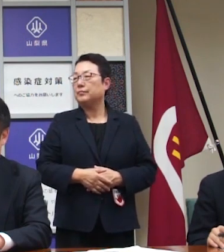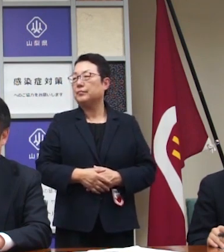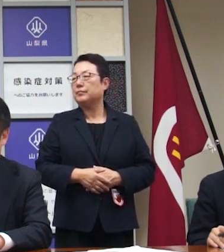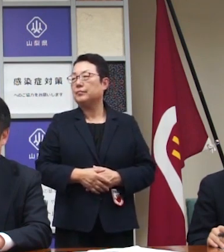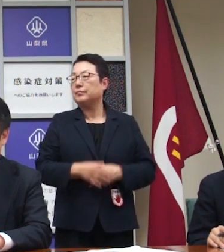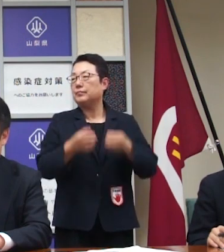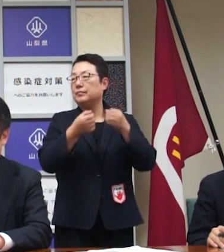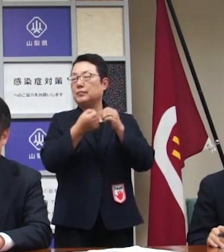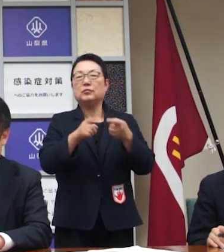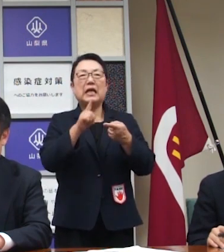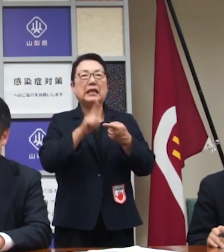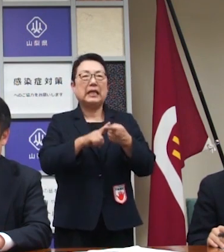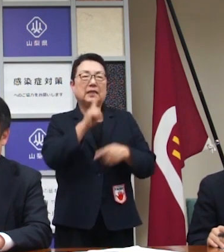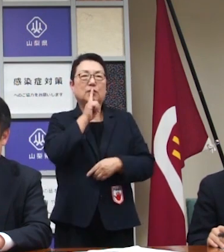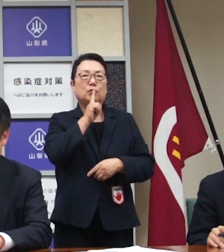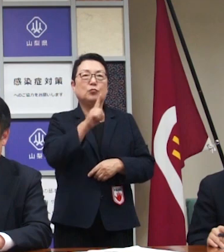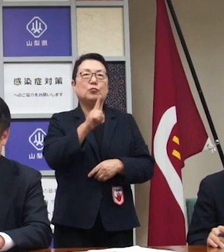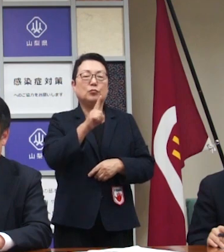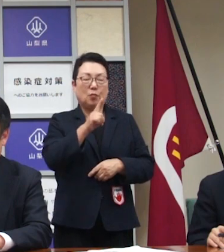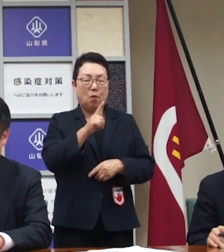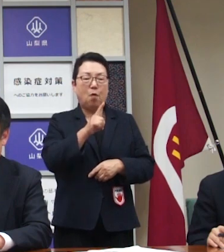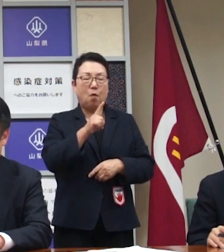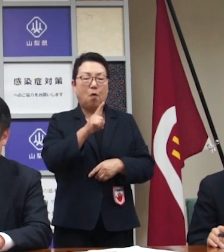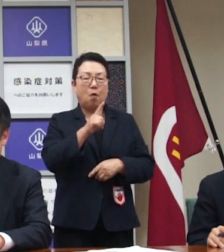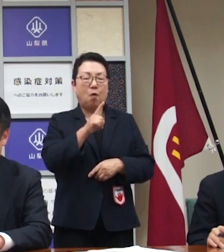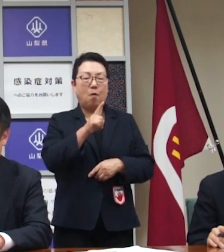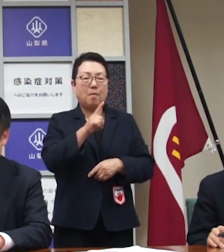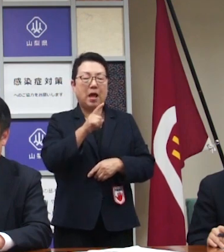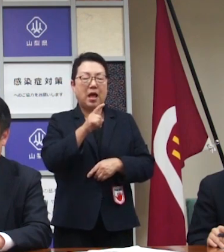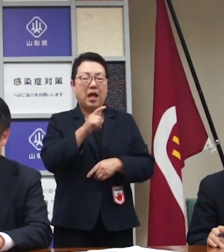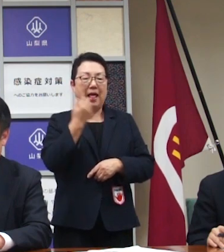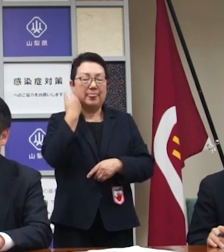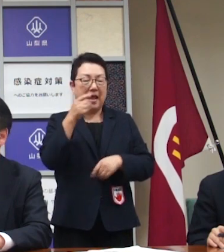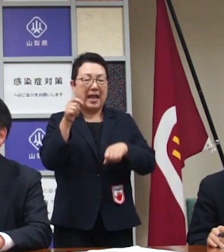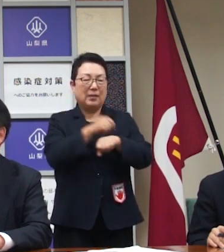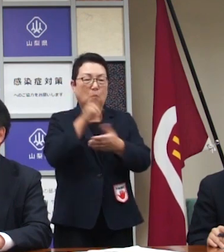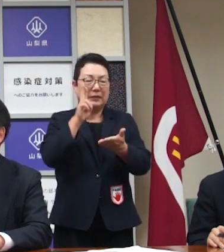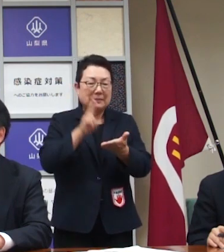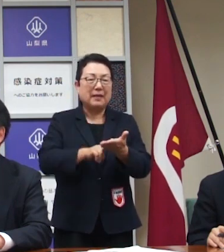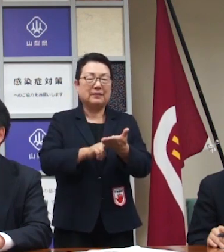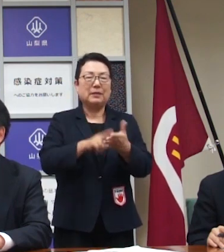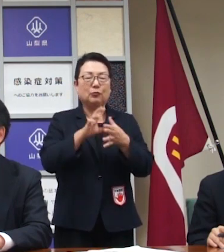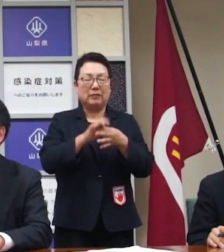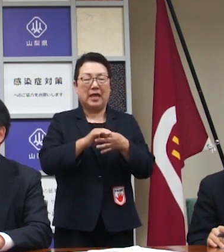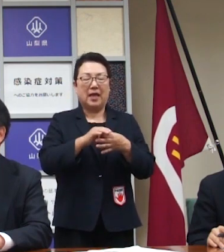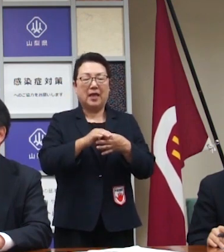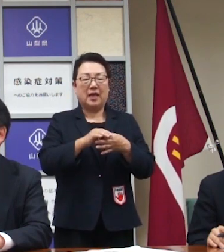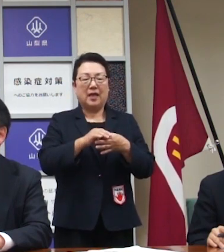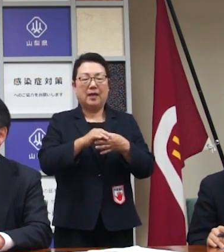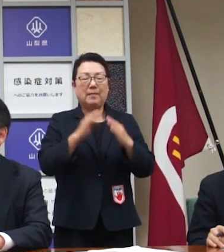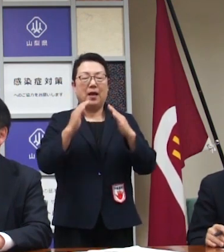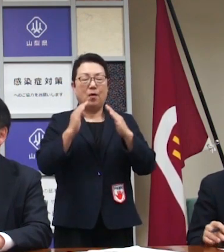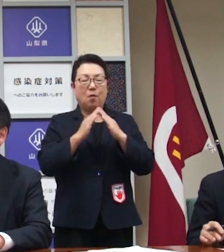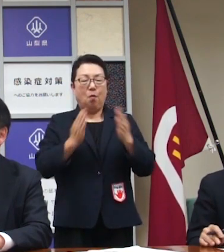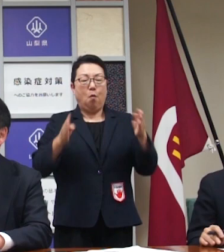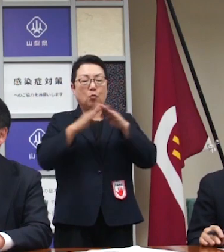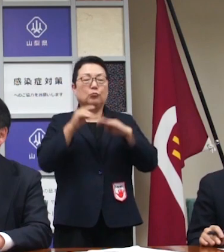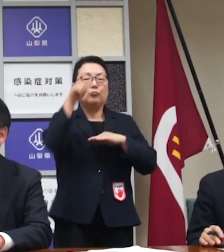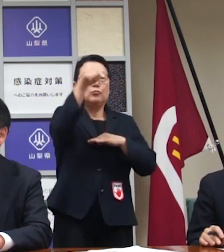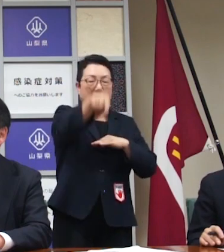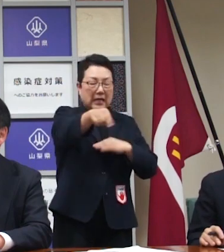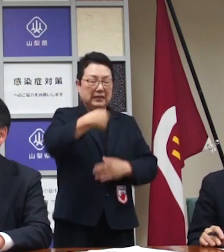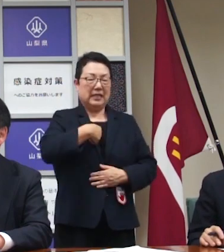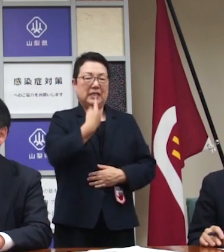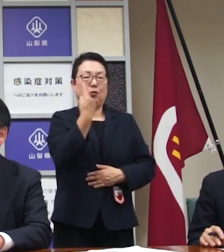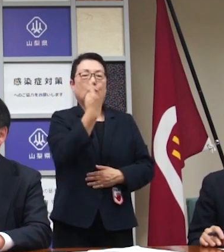体的に申し上げるとかなり特定をされてしまいますので、基本的には屋外で一